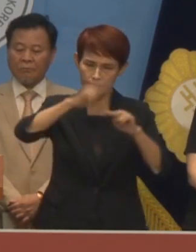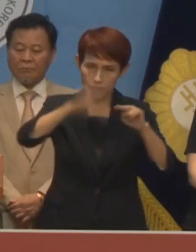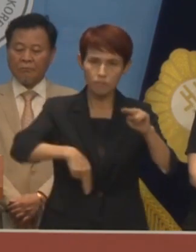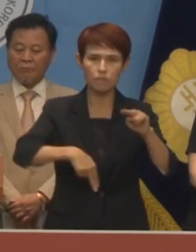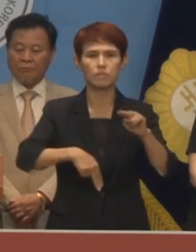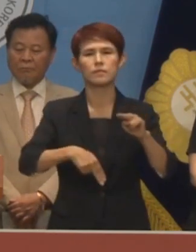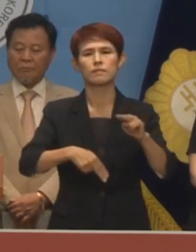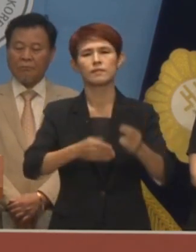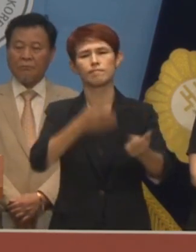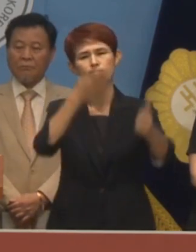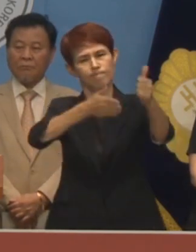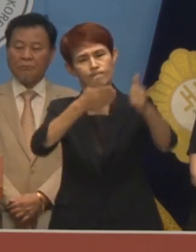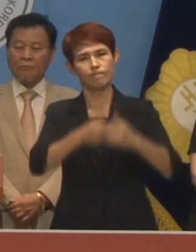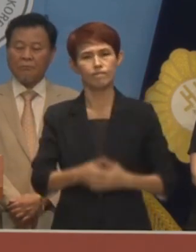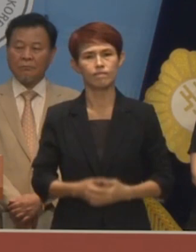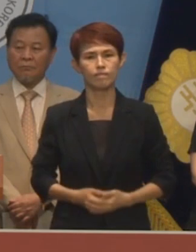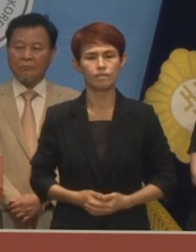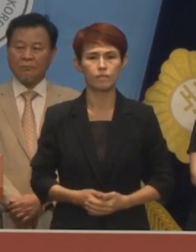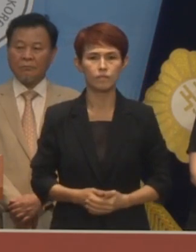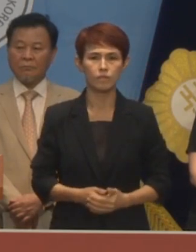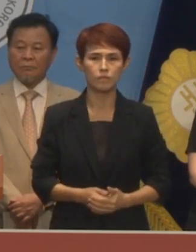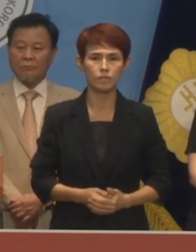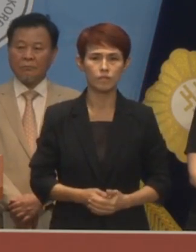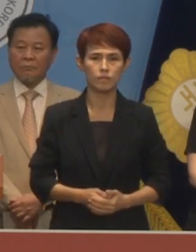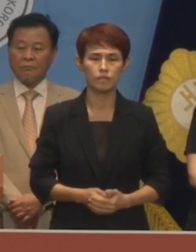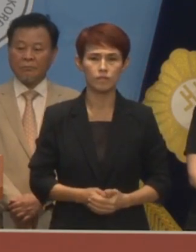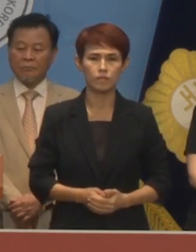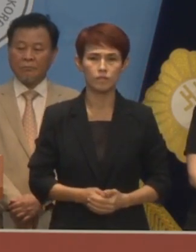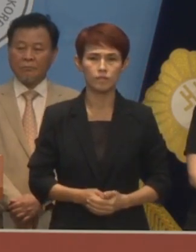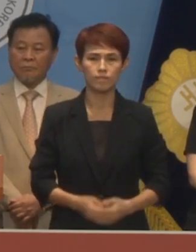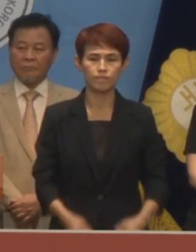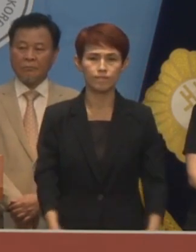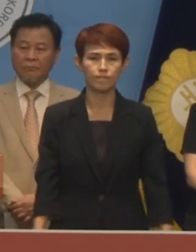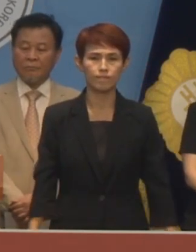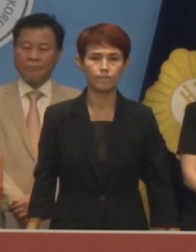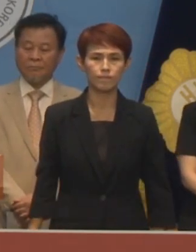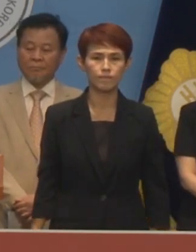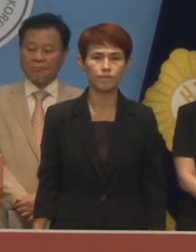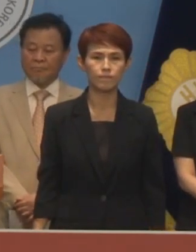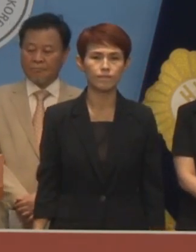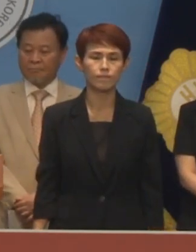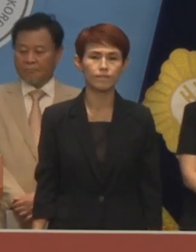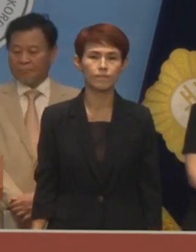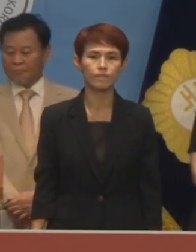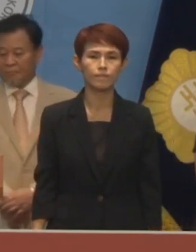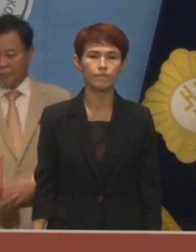속히 물러날 것을 엄중히 촉구한다. 감사합니다.